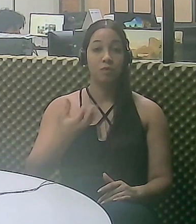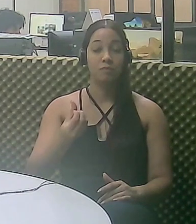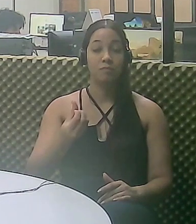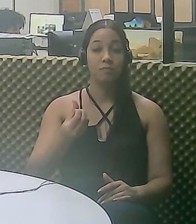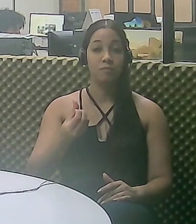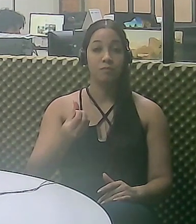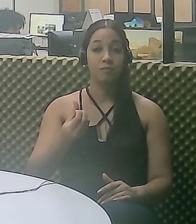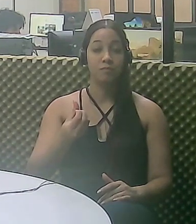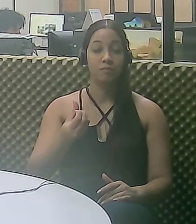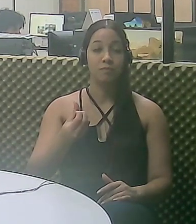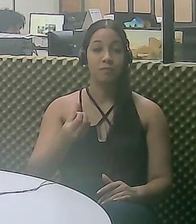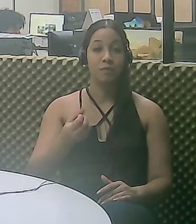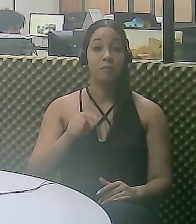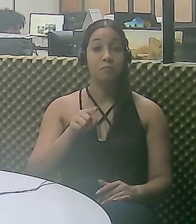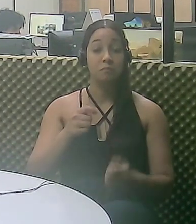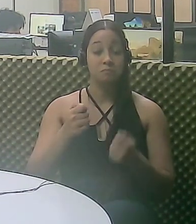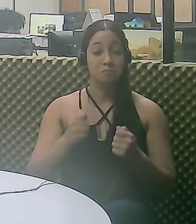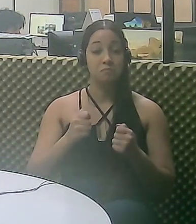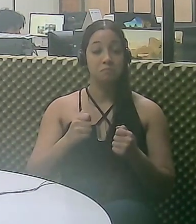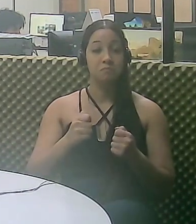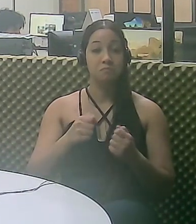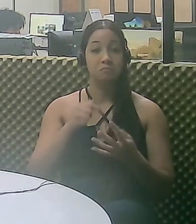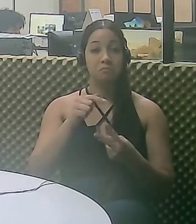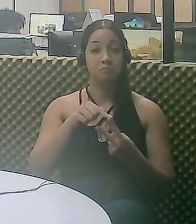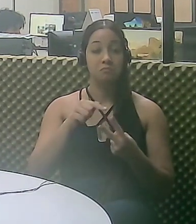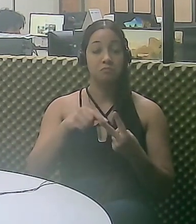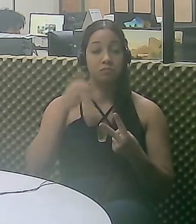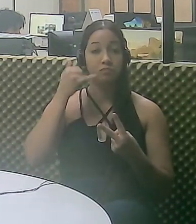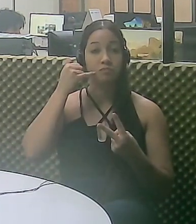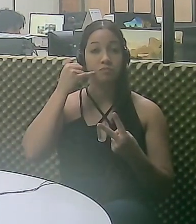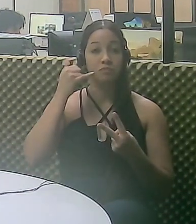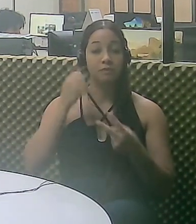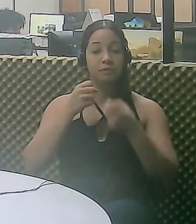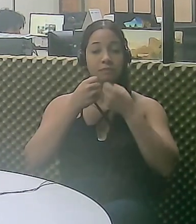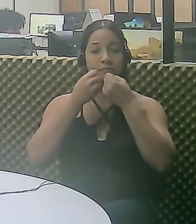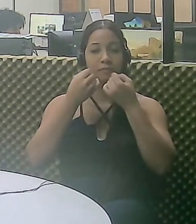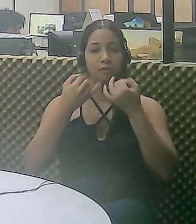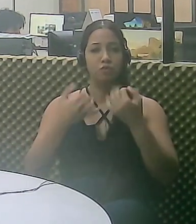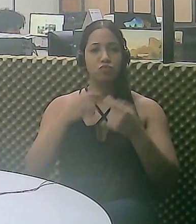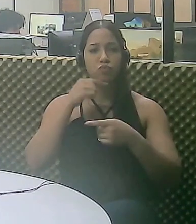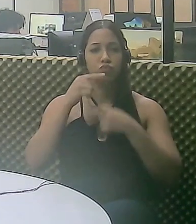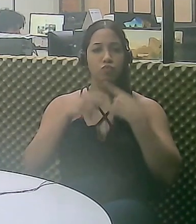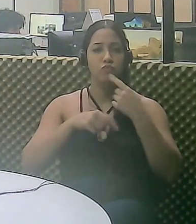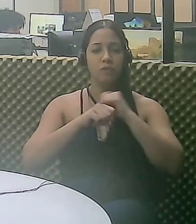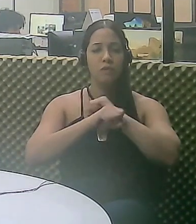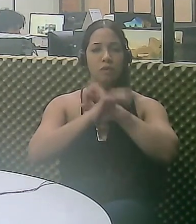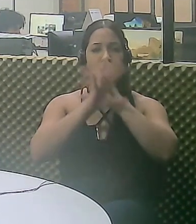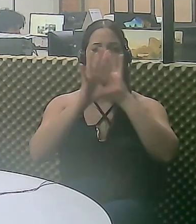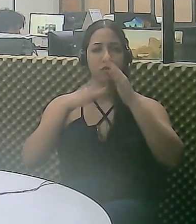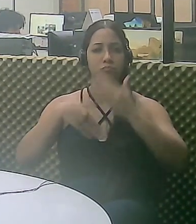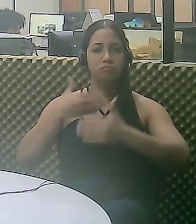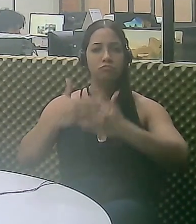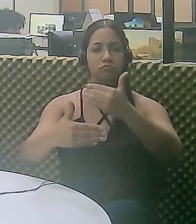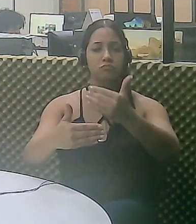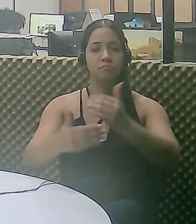3239-2746. Lembrando que você pode, por meio destes telefones, esclarecer dúvidas sobre o